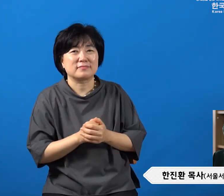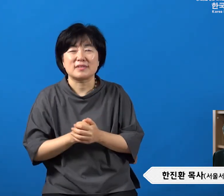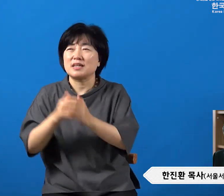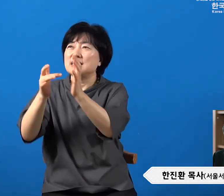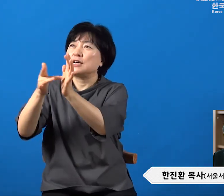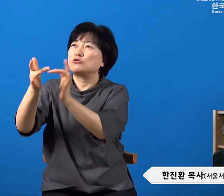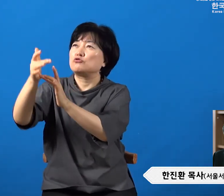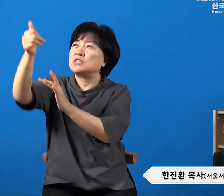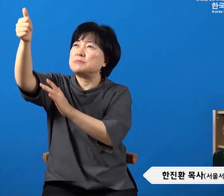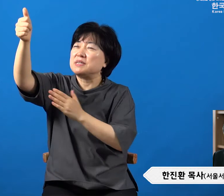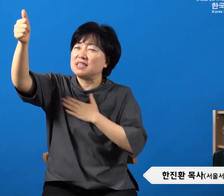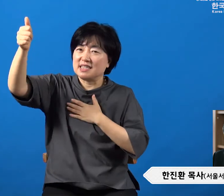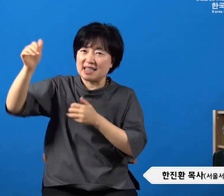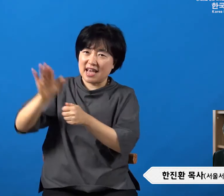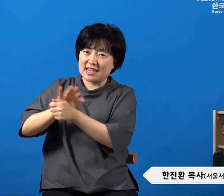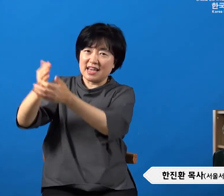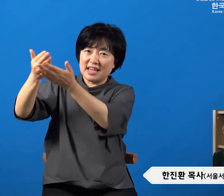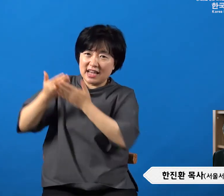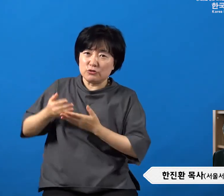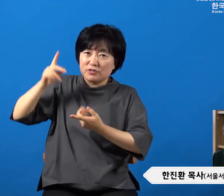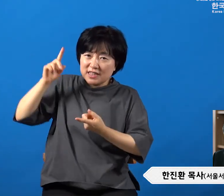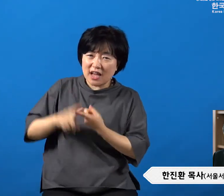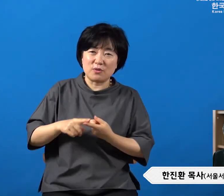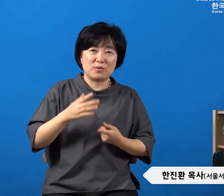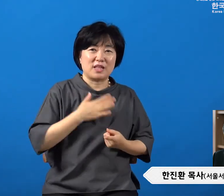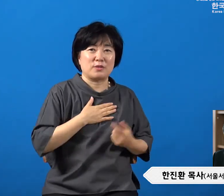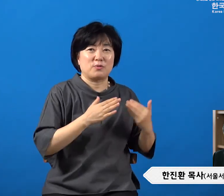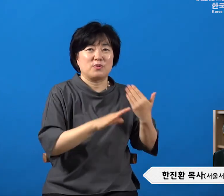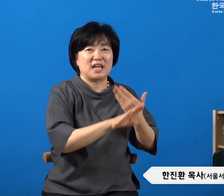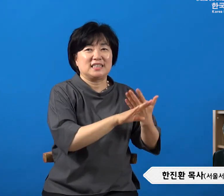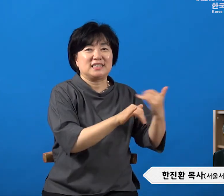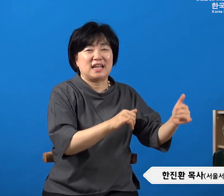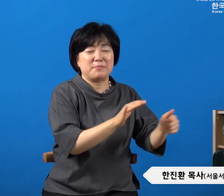하신 대로 저도 다른 사람들에게 하겠습니다.